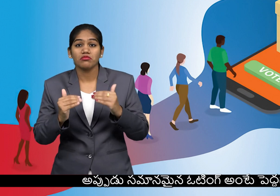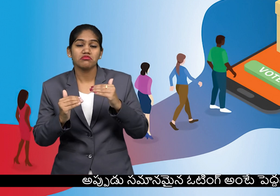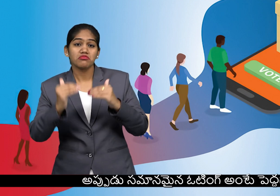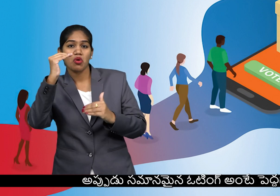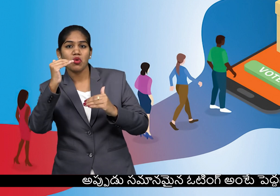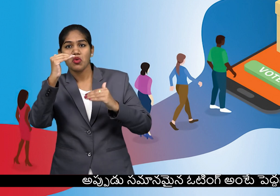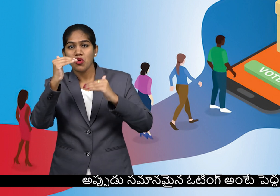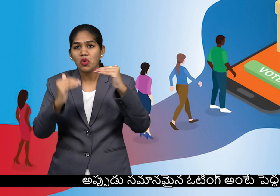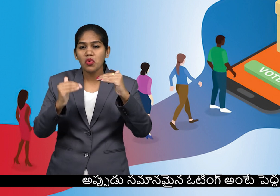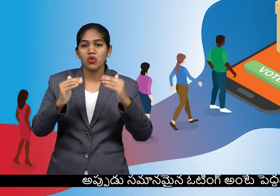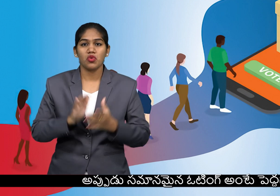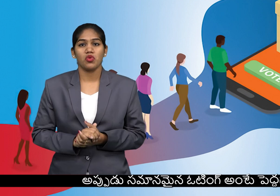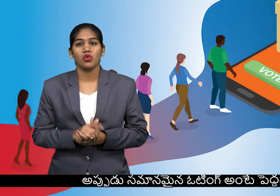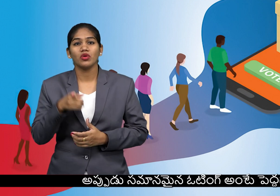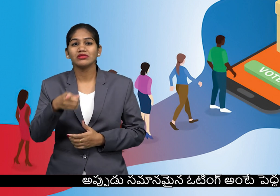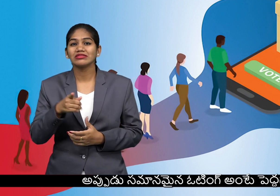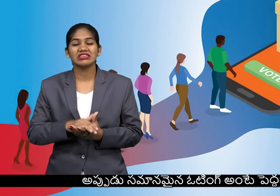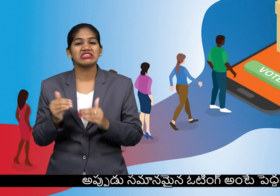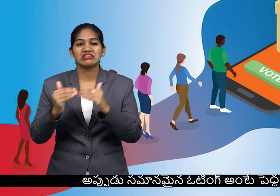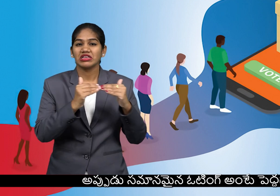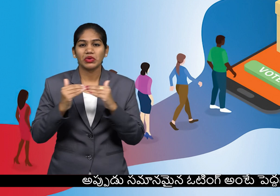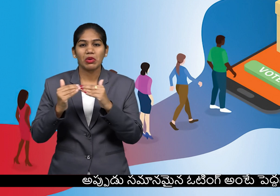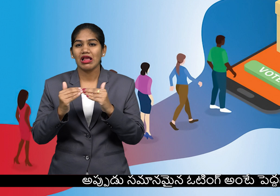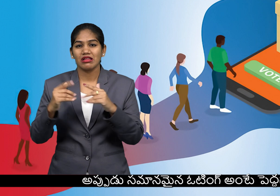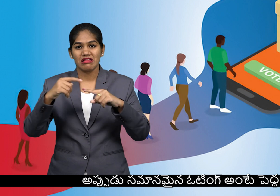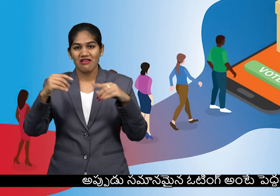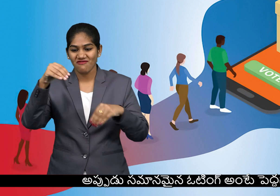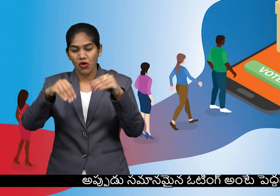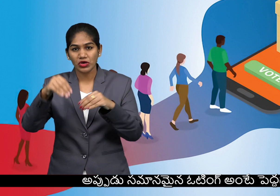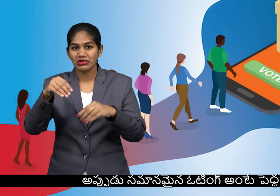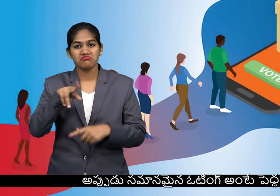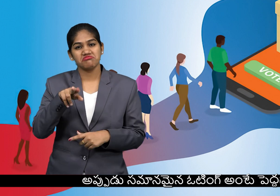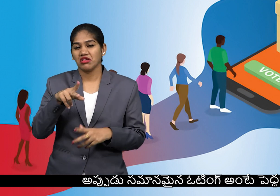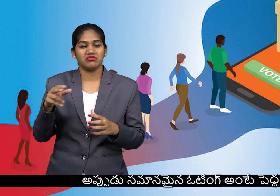అప్పుడు సమానమైన ఓటింగ్ అంటే పెద్దగా అర్థం కాదు.